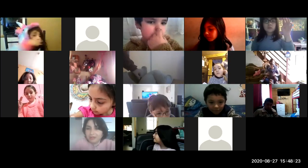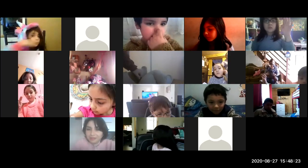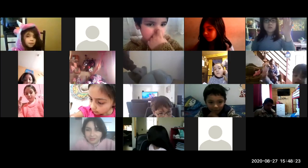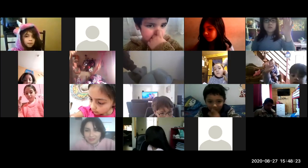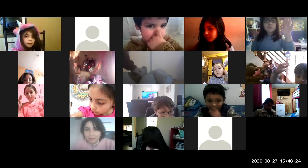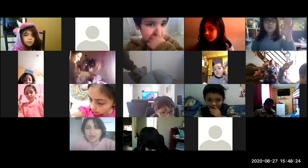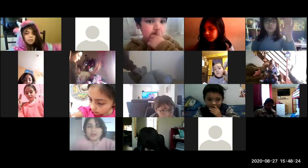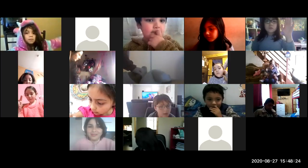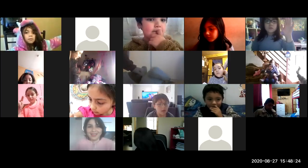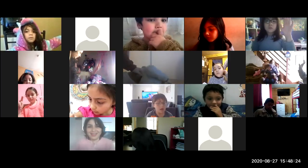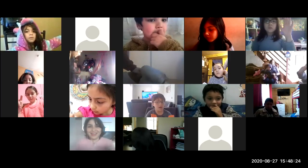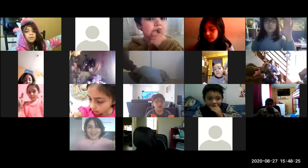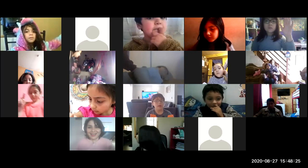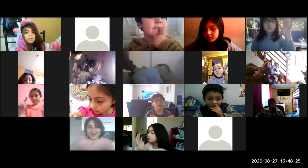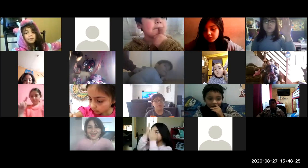De nuevo. Perdón.